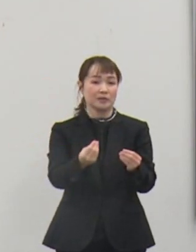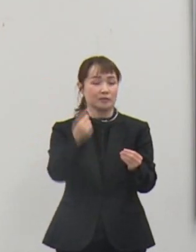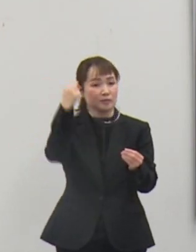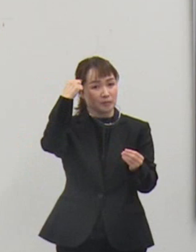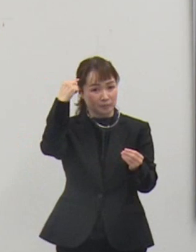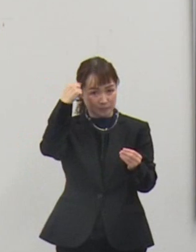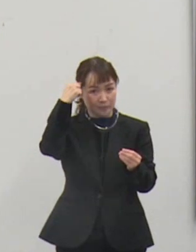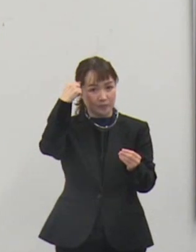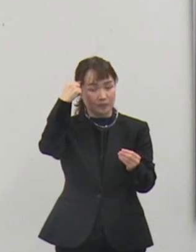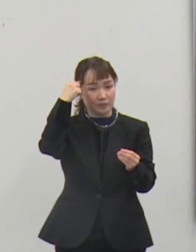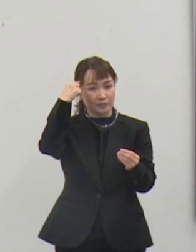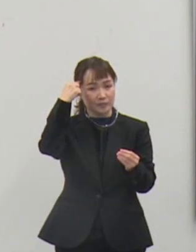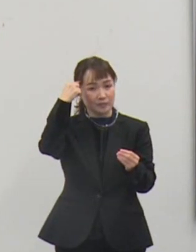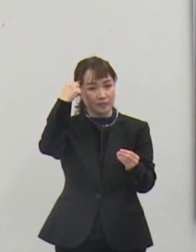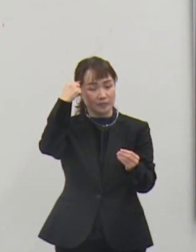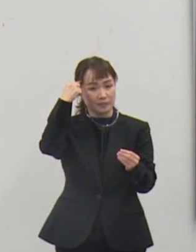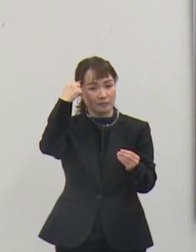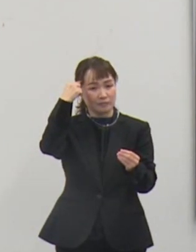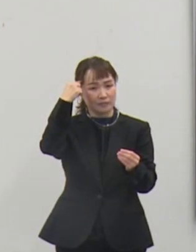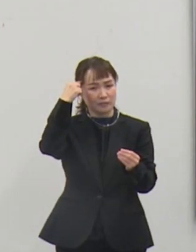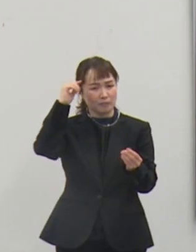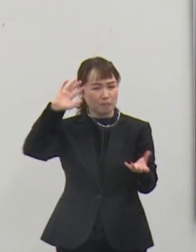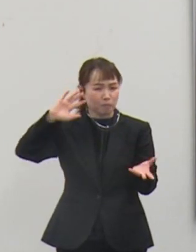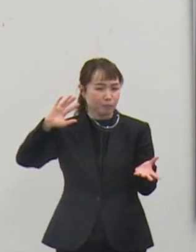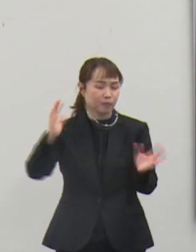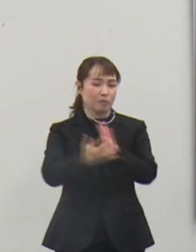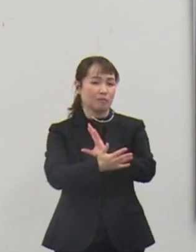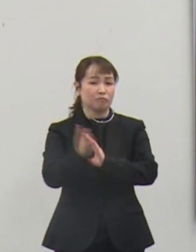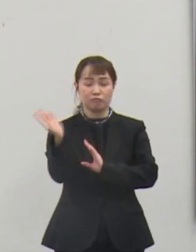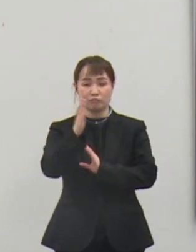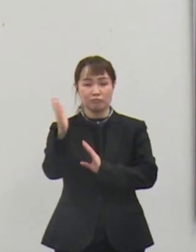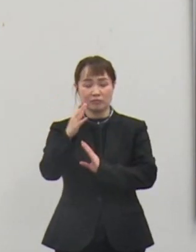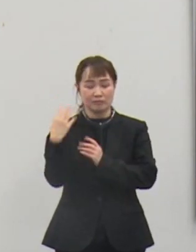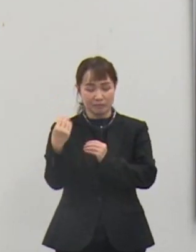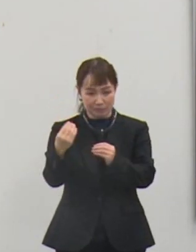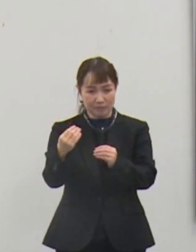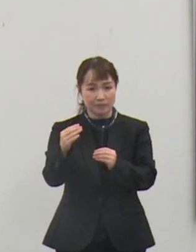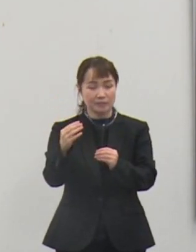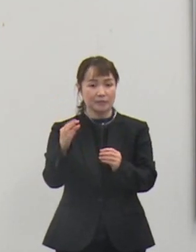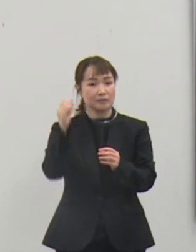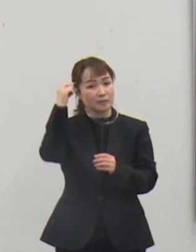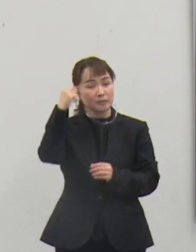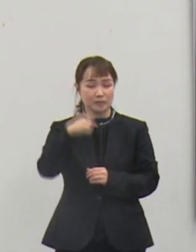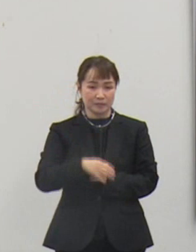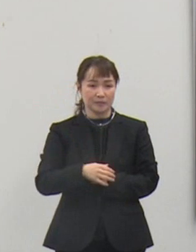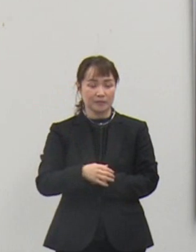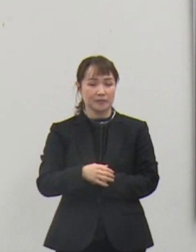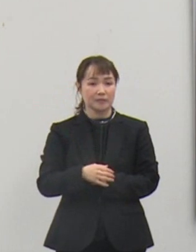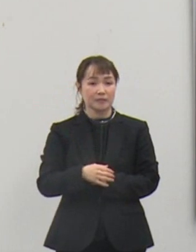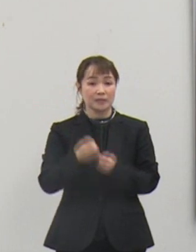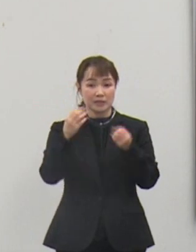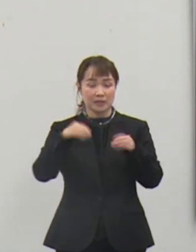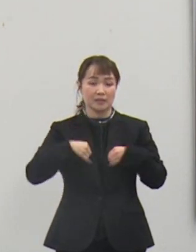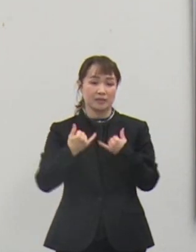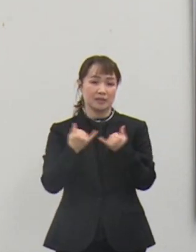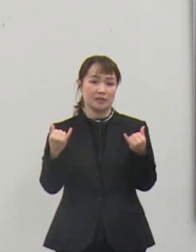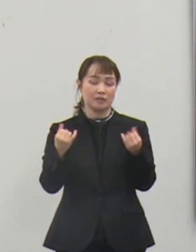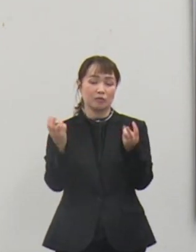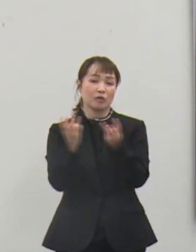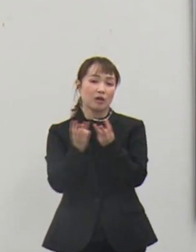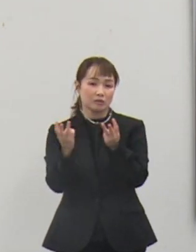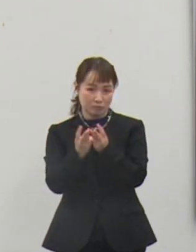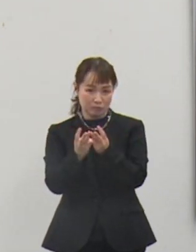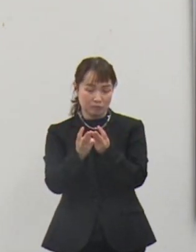ふうに思っておりますので、そう大きく変わるということではないとは思っておりますけれども、引き続きその新規感染者数